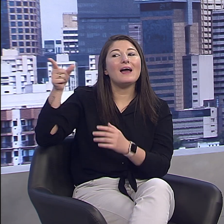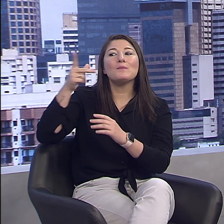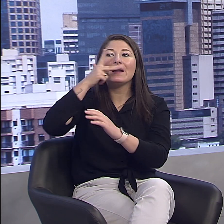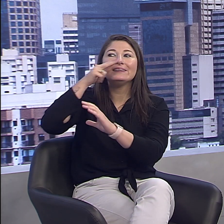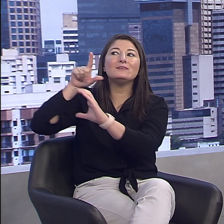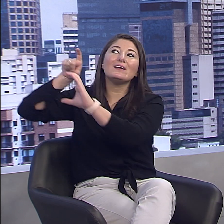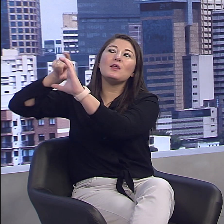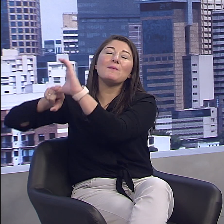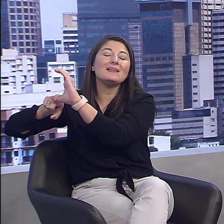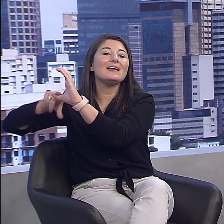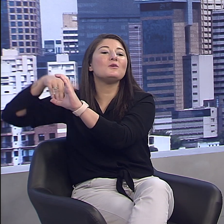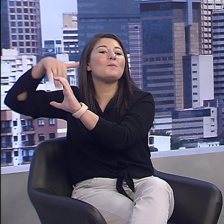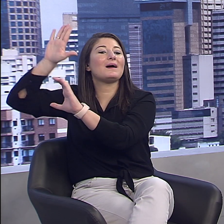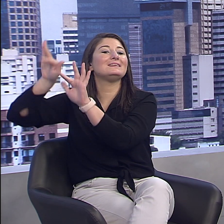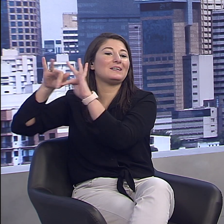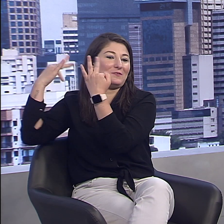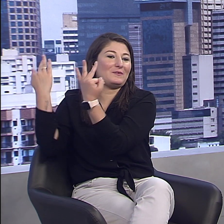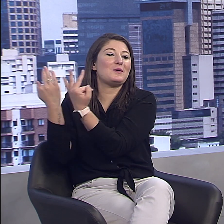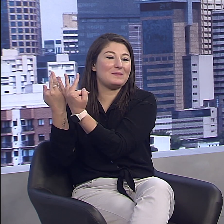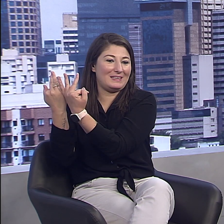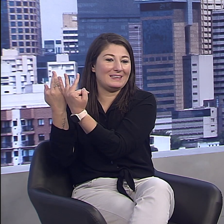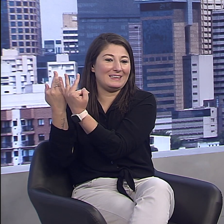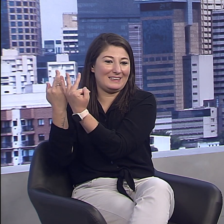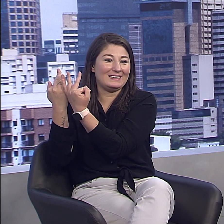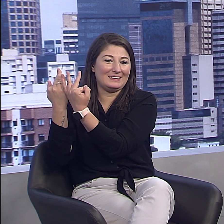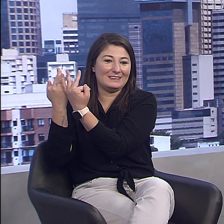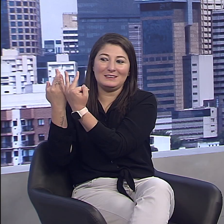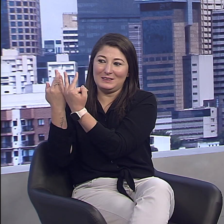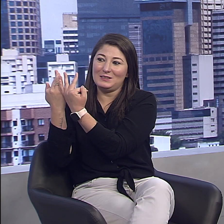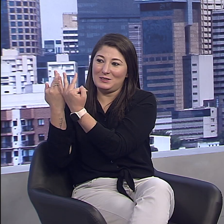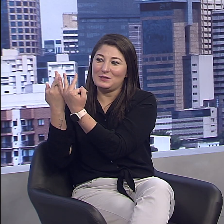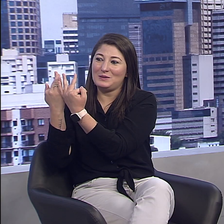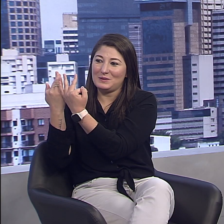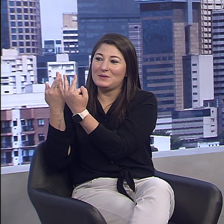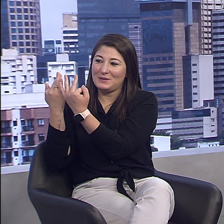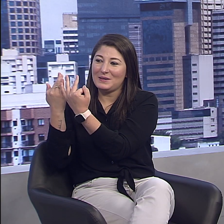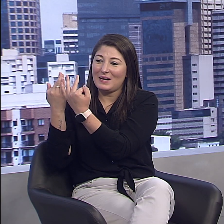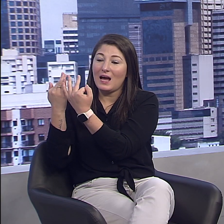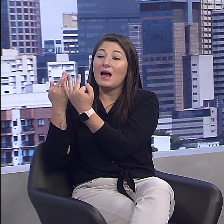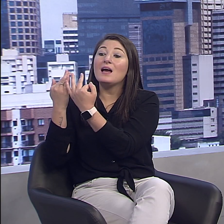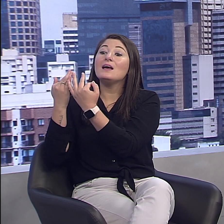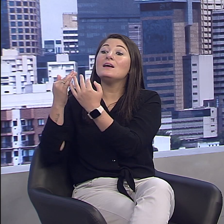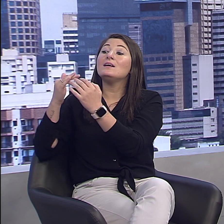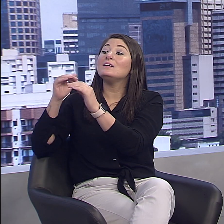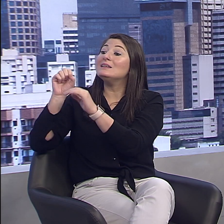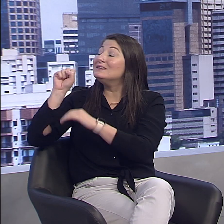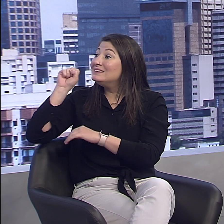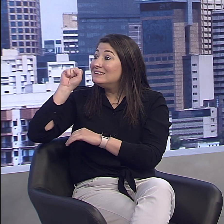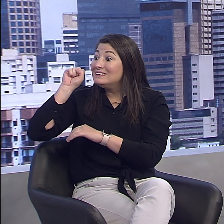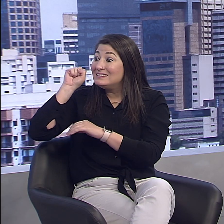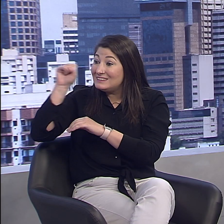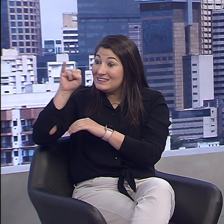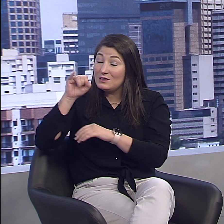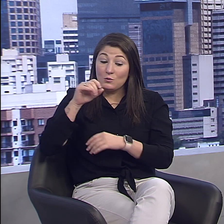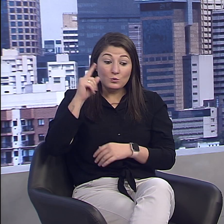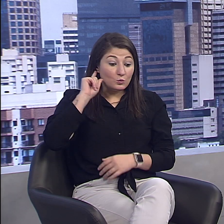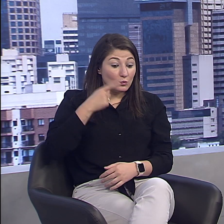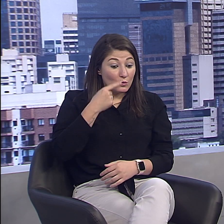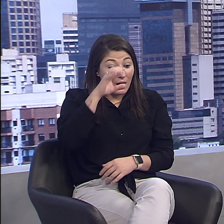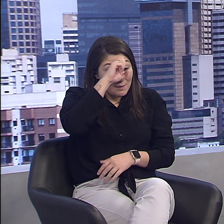pela língua oral, pelo português. E aí ele acaba se tendo um surdo que depende mais da